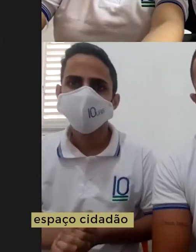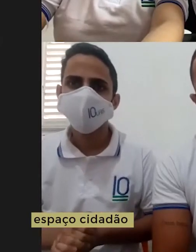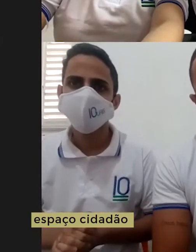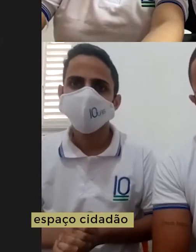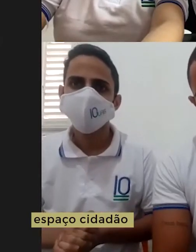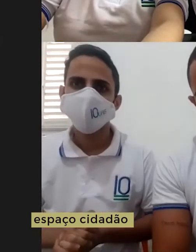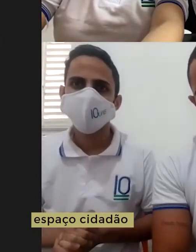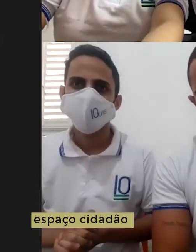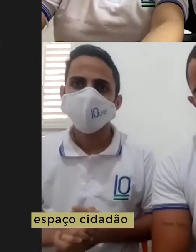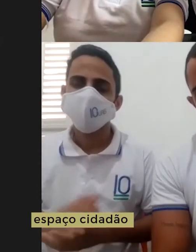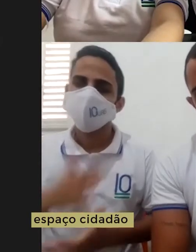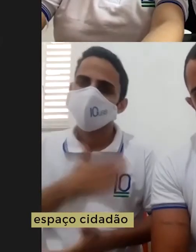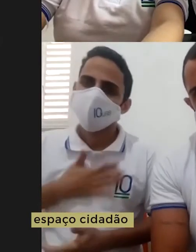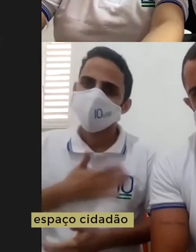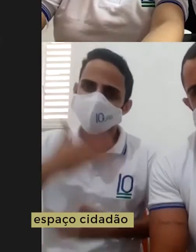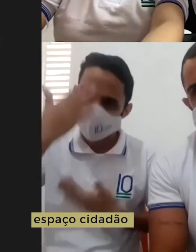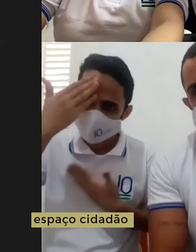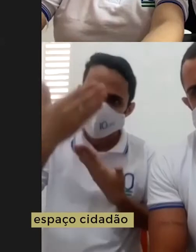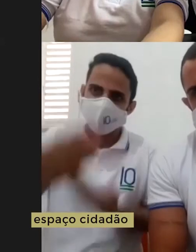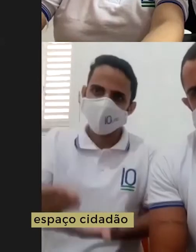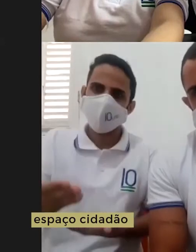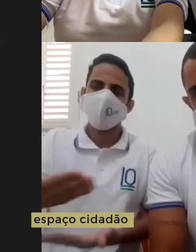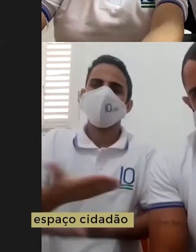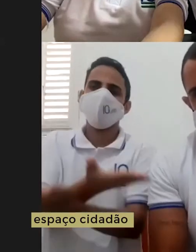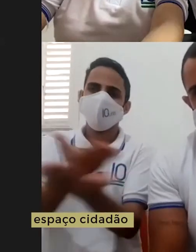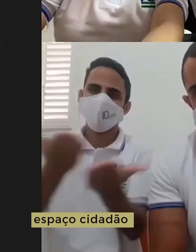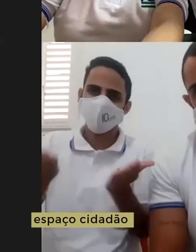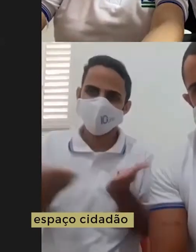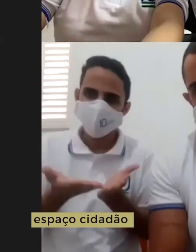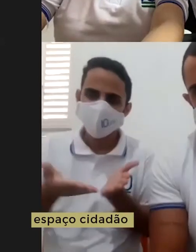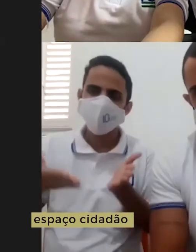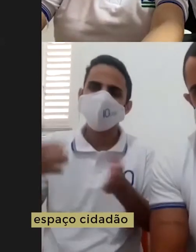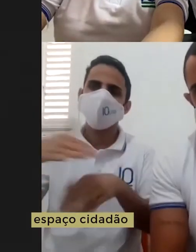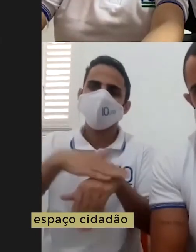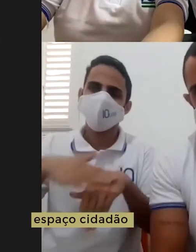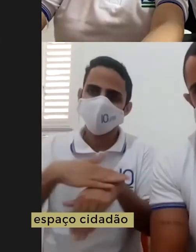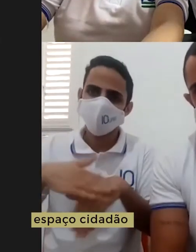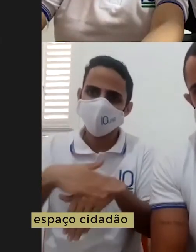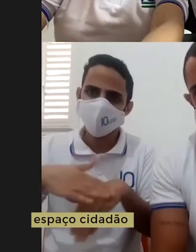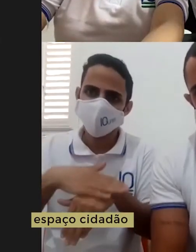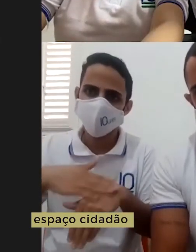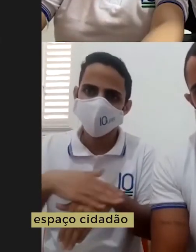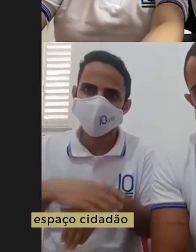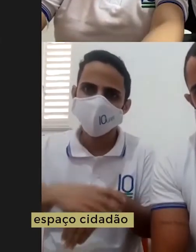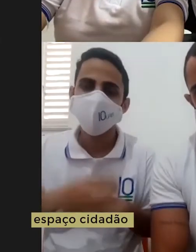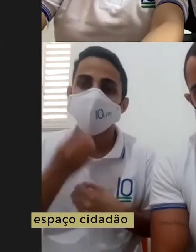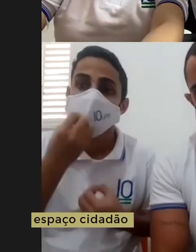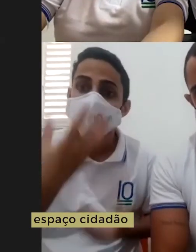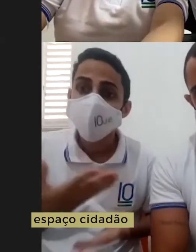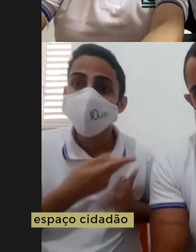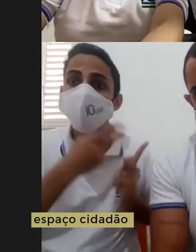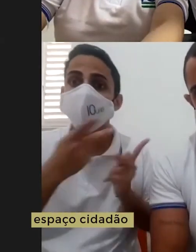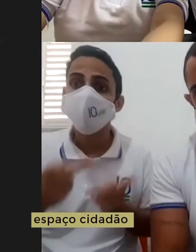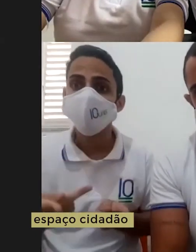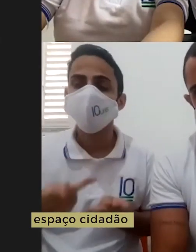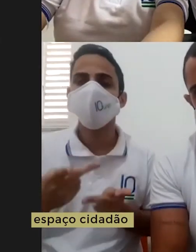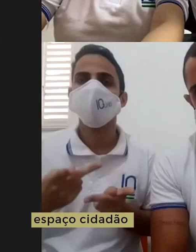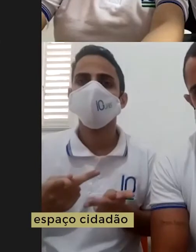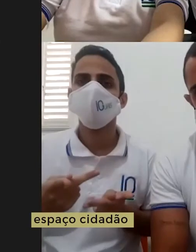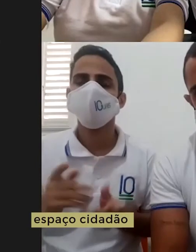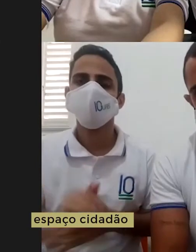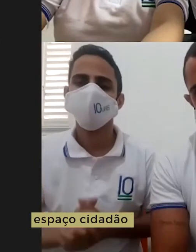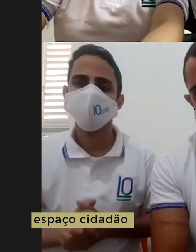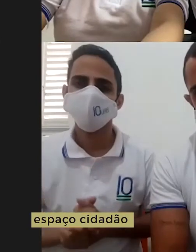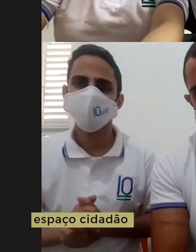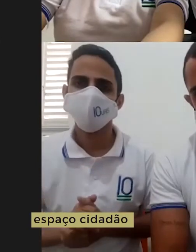a participação de todos vocês aqui no Cidadão. Sejam sempre bem-vindos e bem-vindas, né? E quero